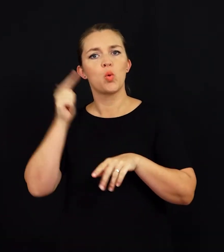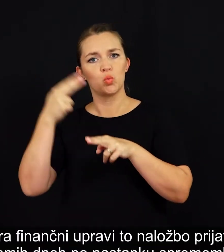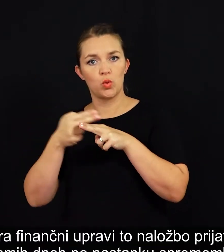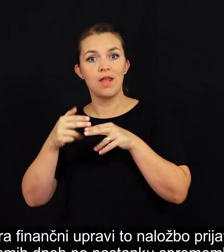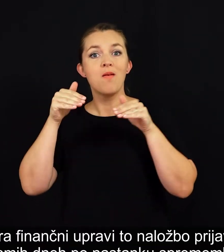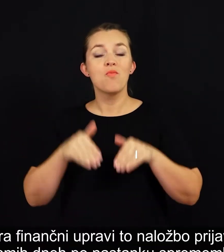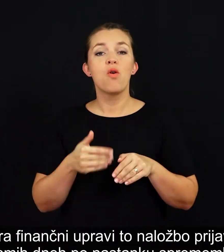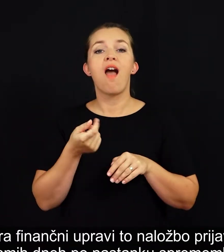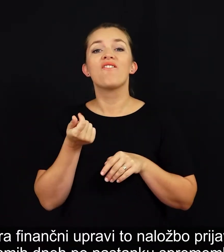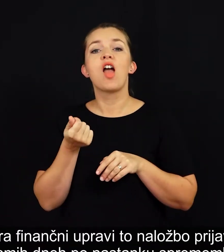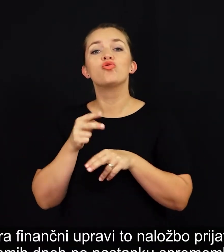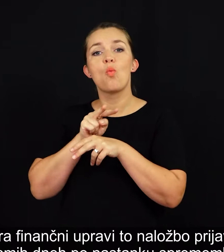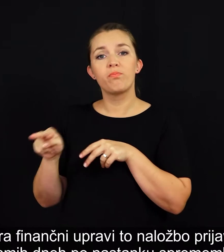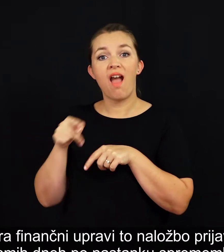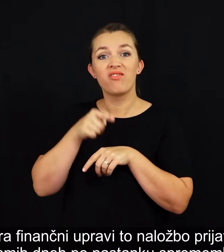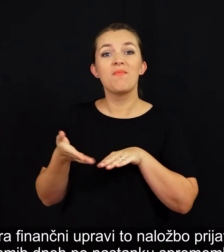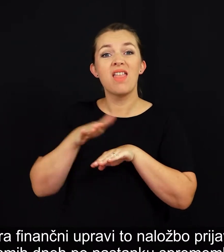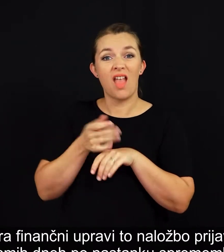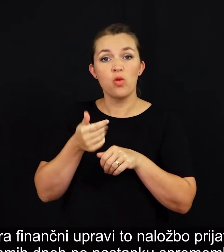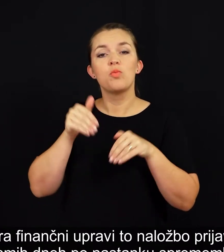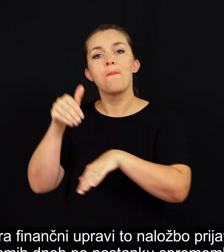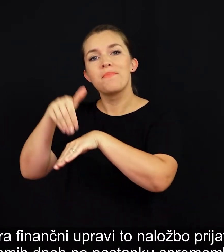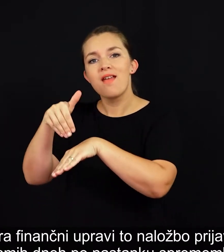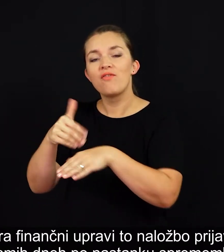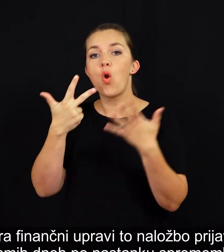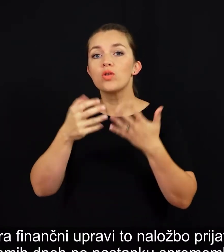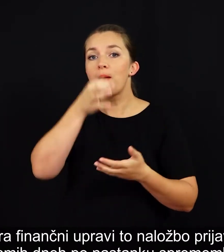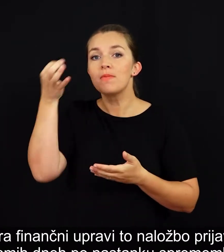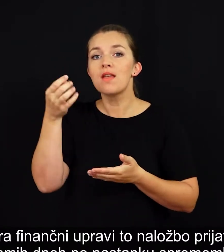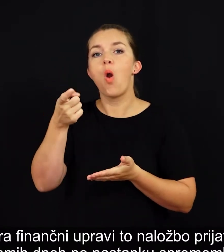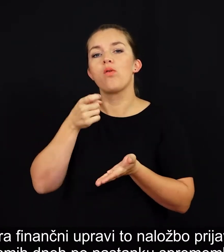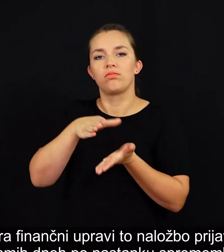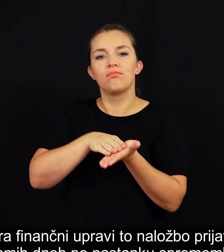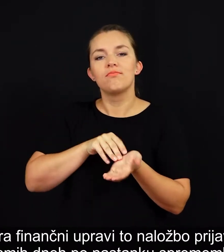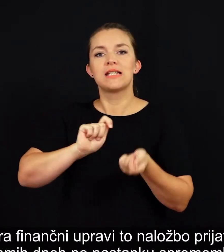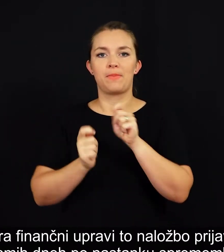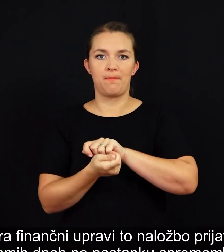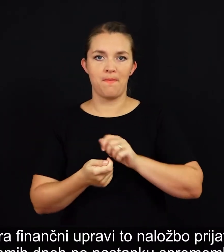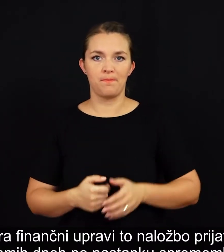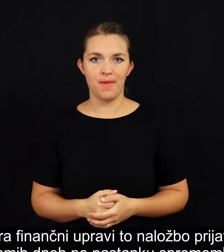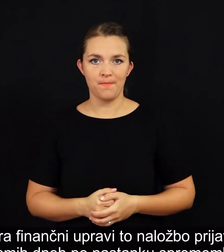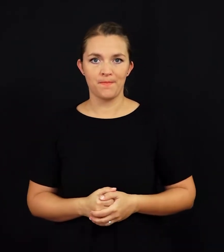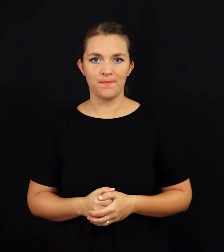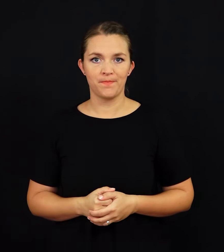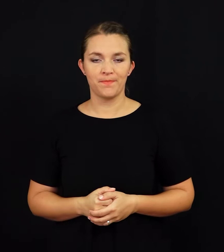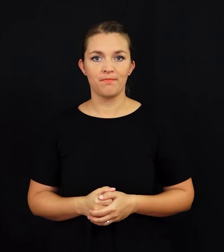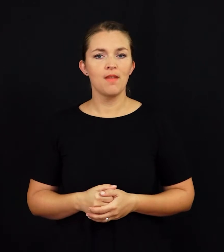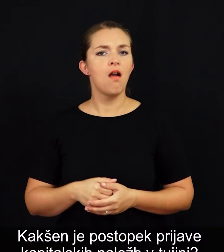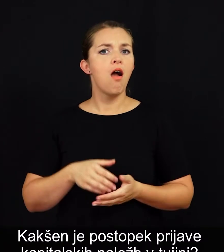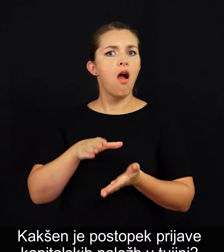mora finančni upravi to naložbo prijaviti v 8 dneh po nastanku spremembe. Kakšen je